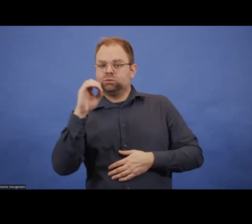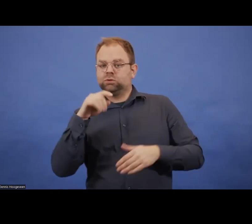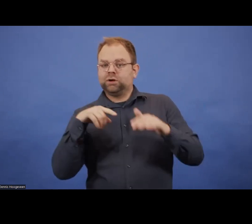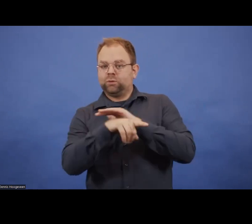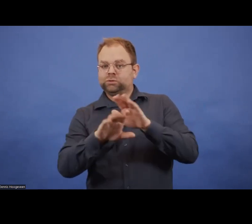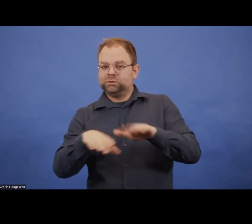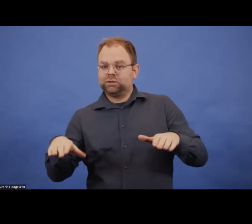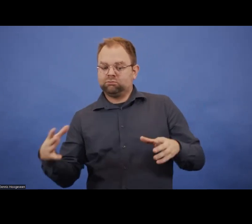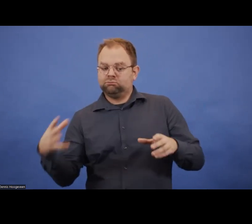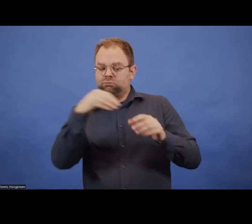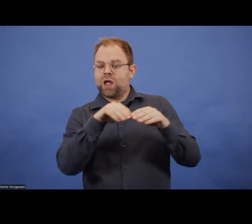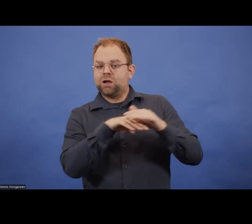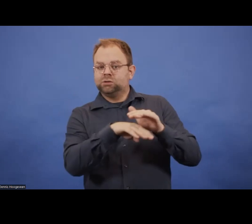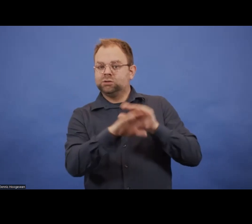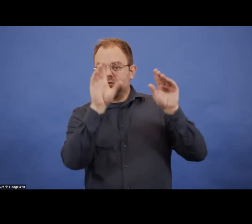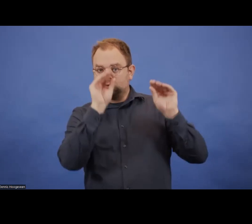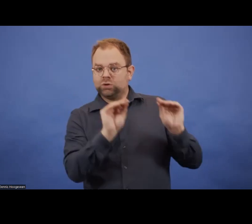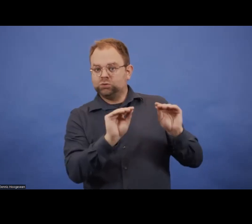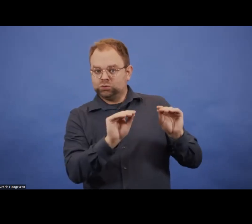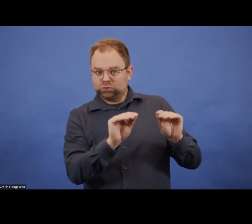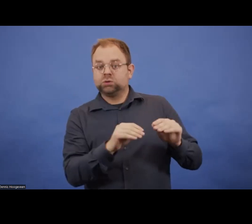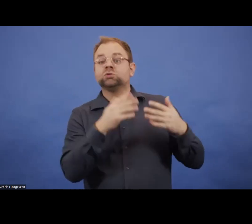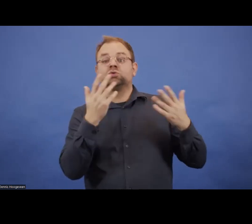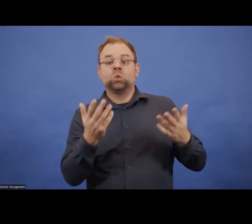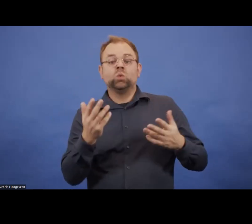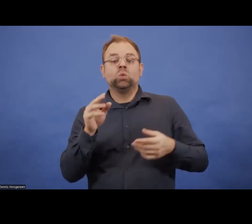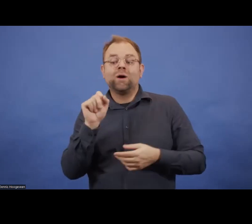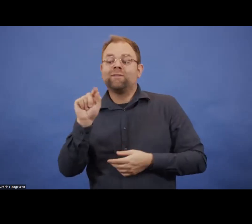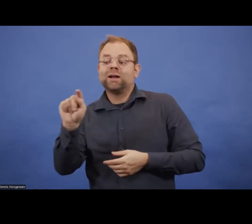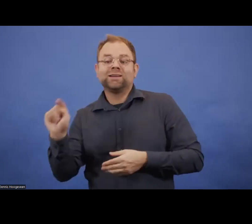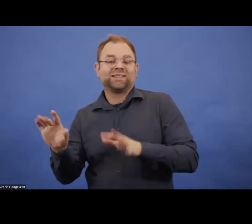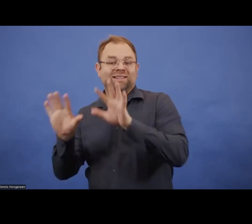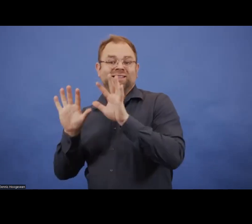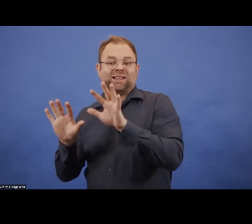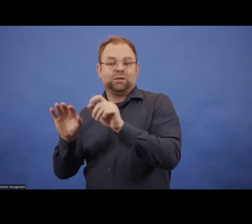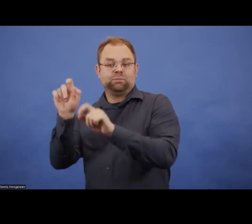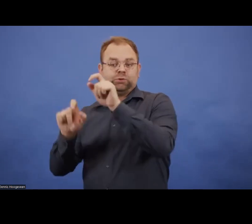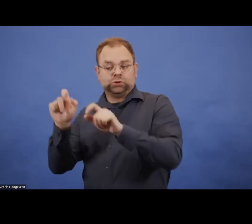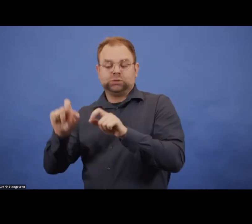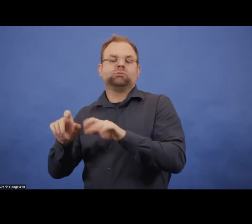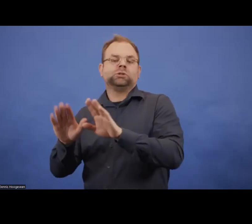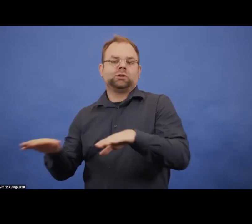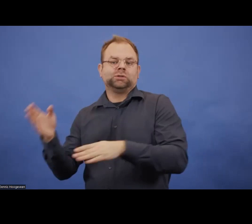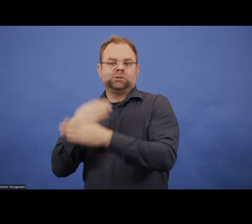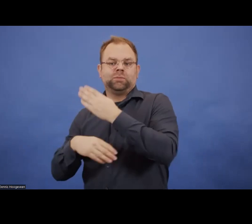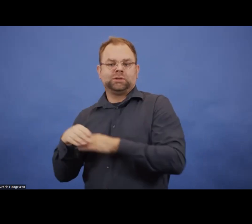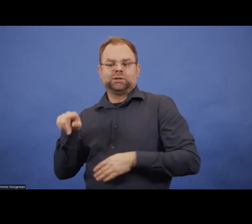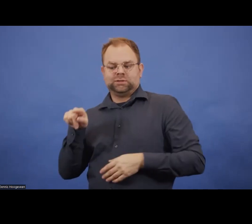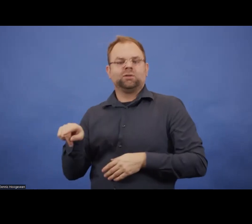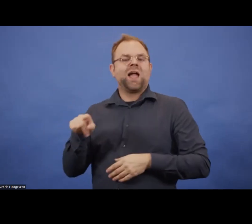discapacidad, donde nosotros tenemos que usar otros recursos, otros agentes, trabajar con diferentes